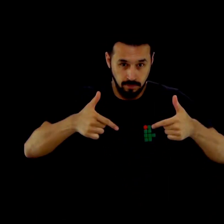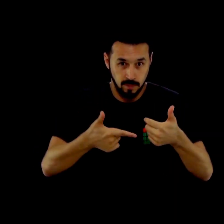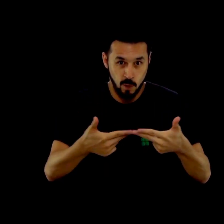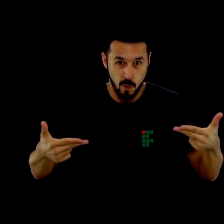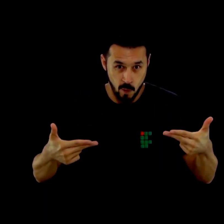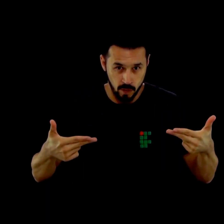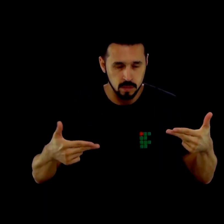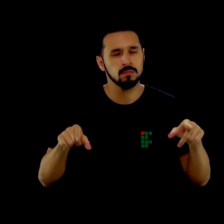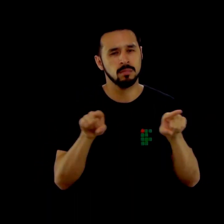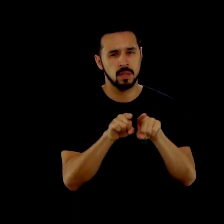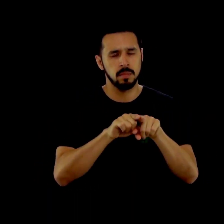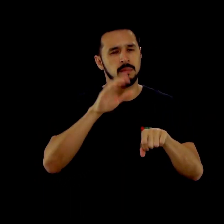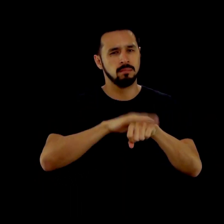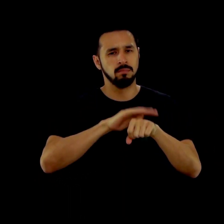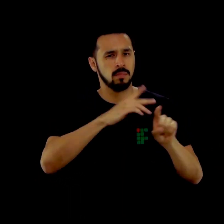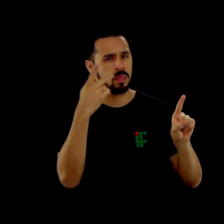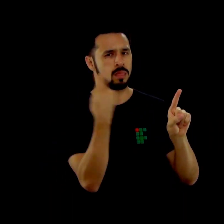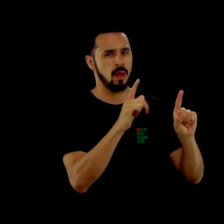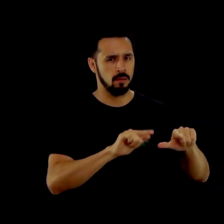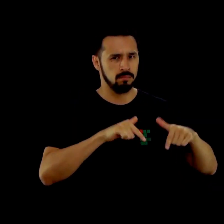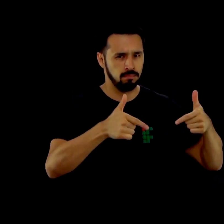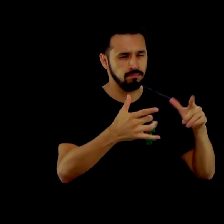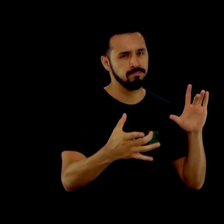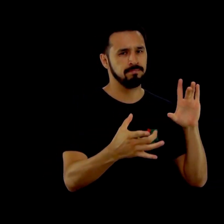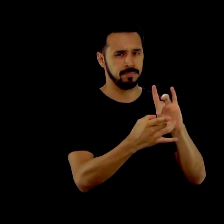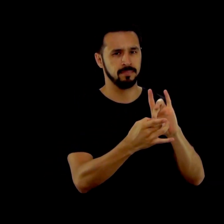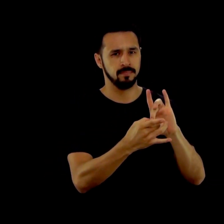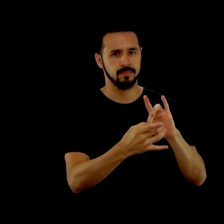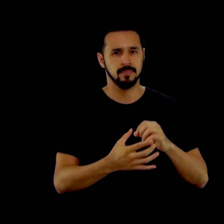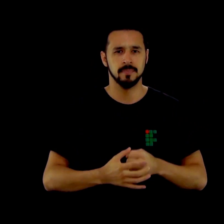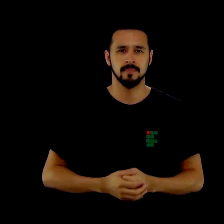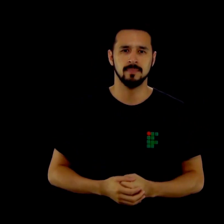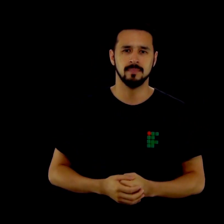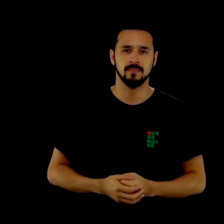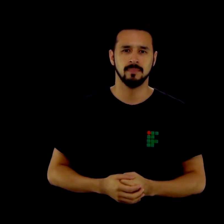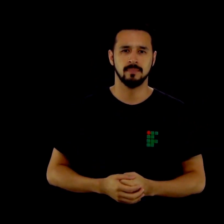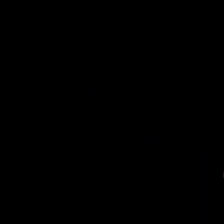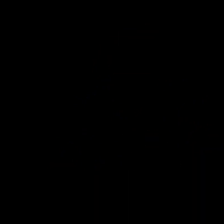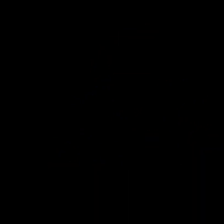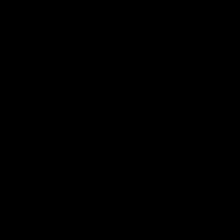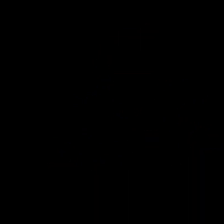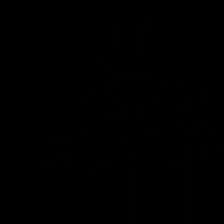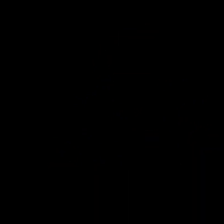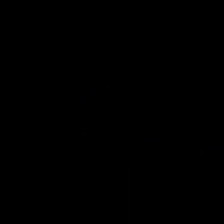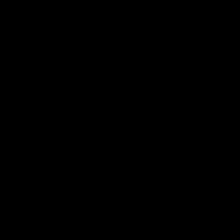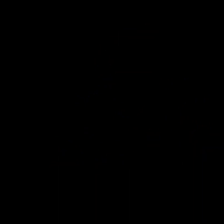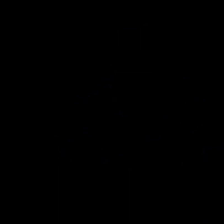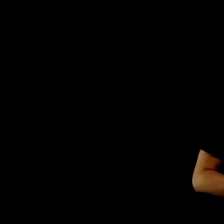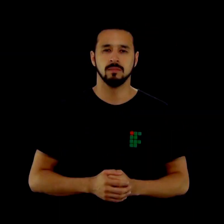ambiente, onde o fazer acontece, e o sujeito, aquele que faz.